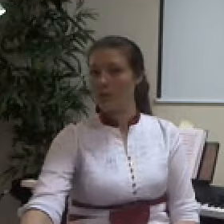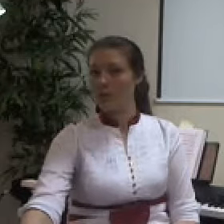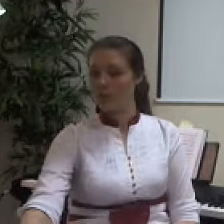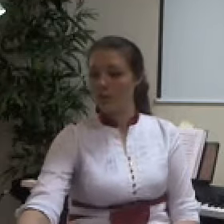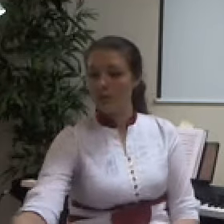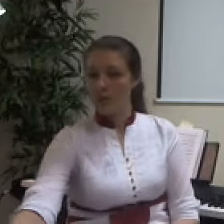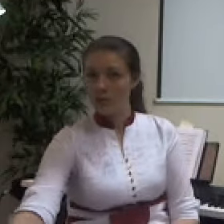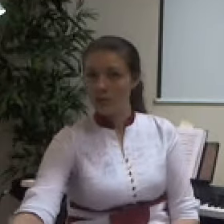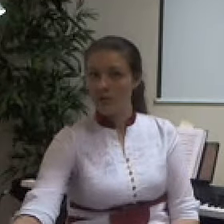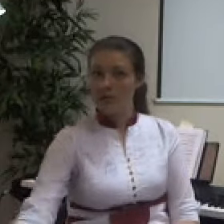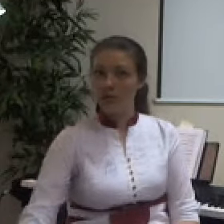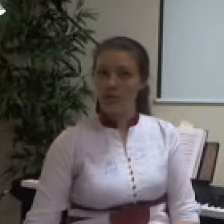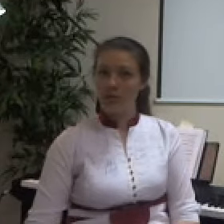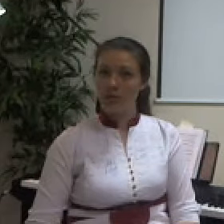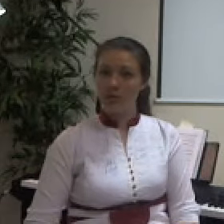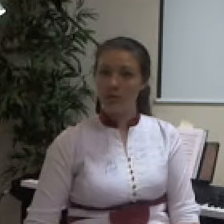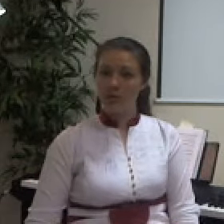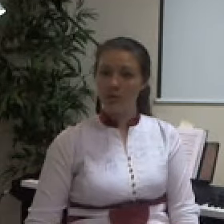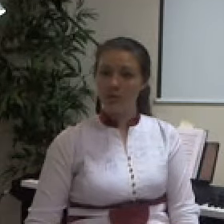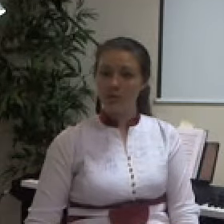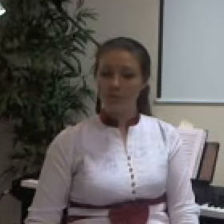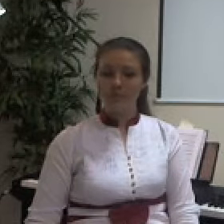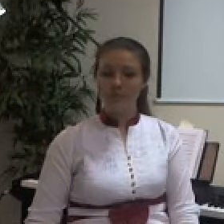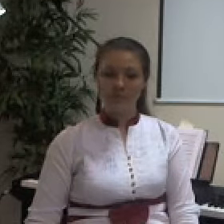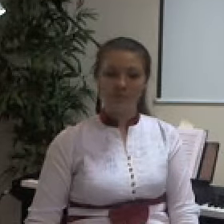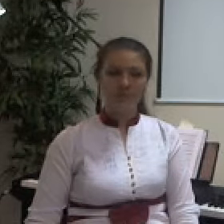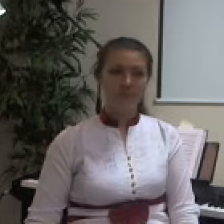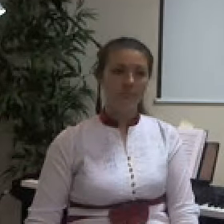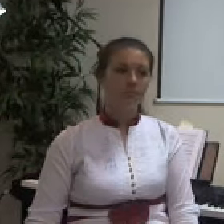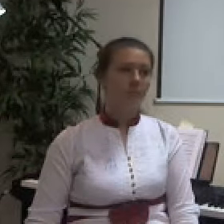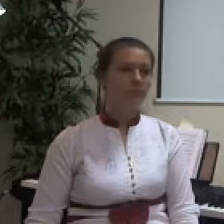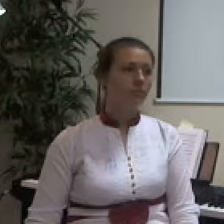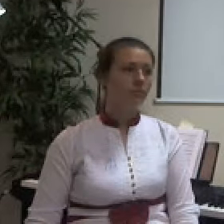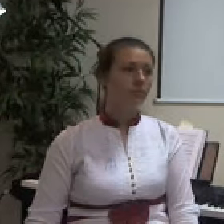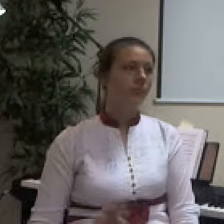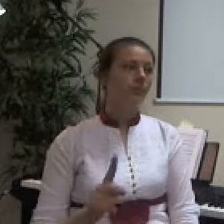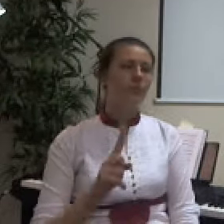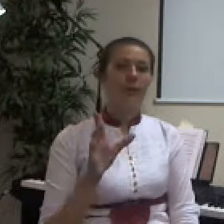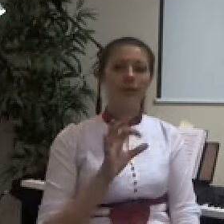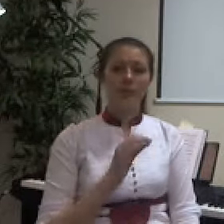Ты всесильный, всемогущий, вечный Бог.